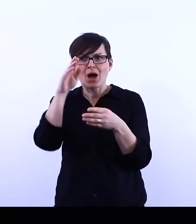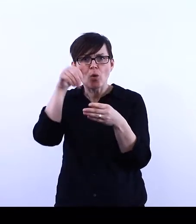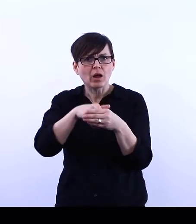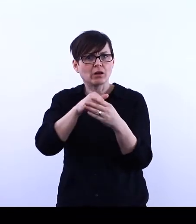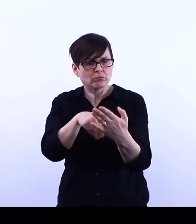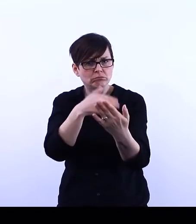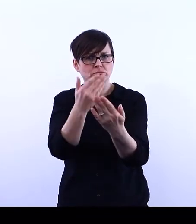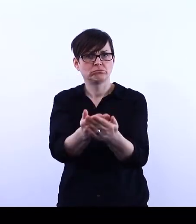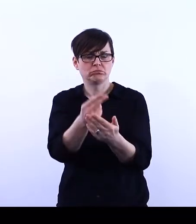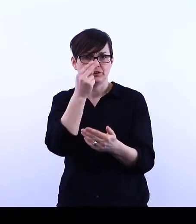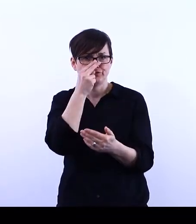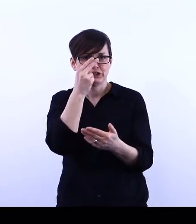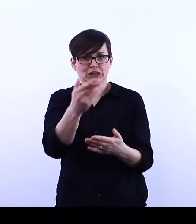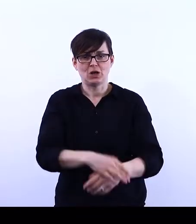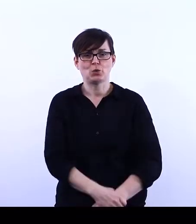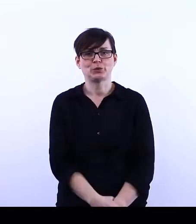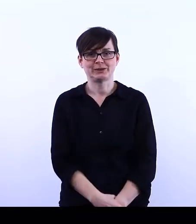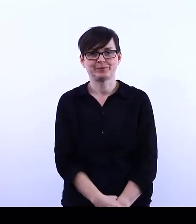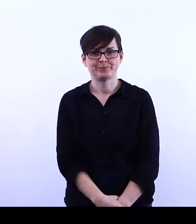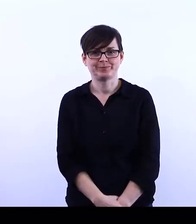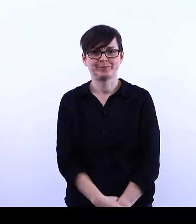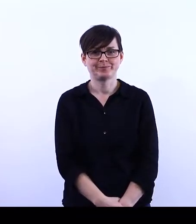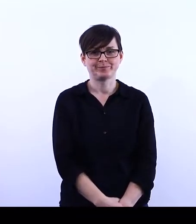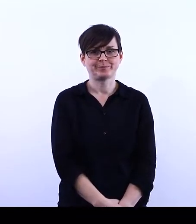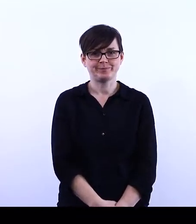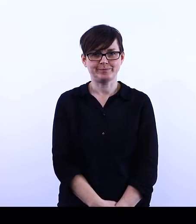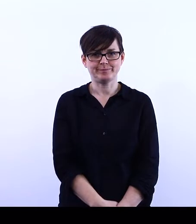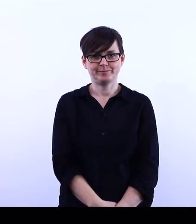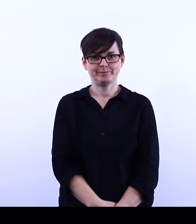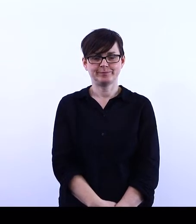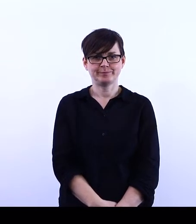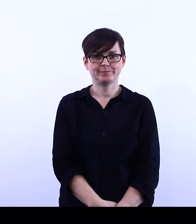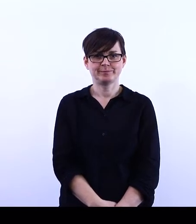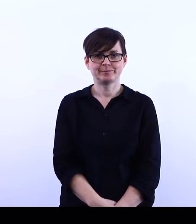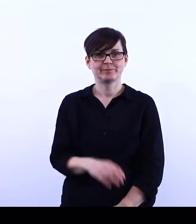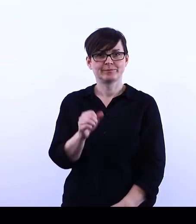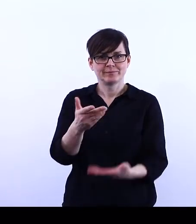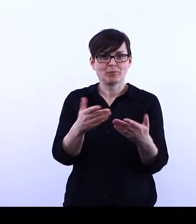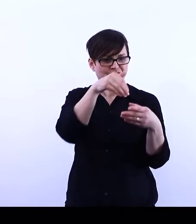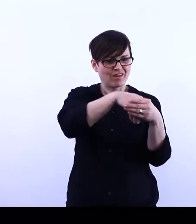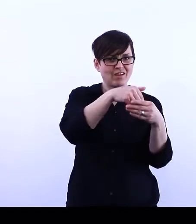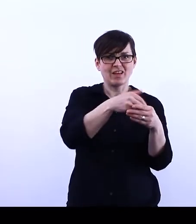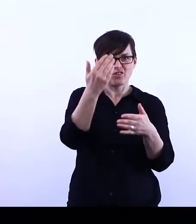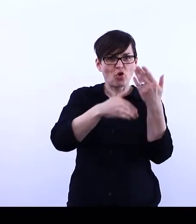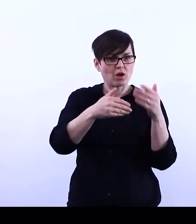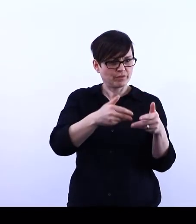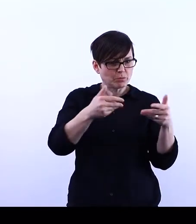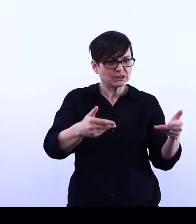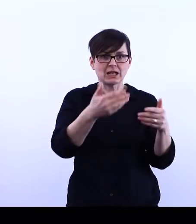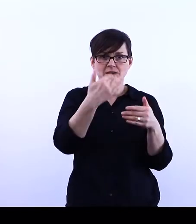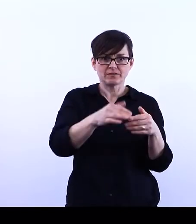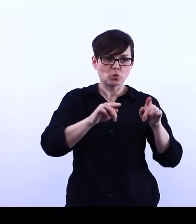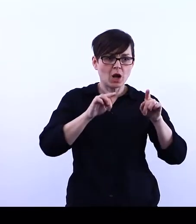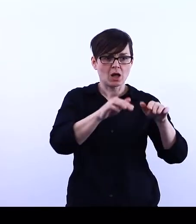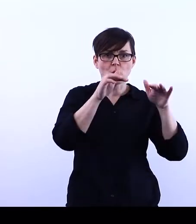dann da auch nochmal bestimmte Dinge in den digitalen Raum zu verlagern, die vielleicht eher analog